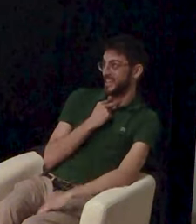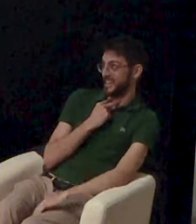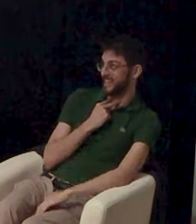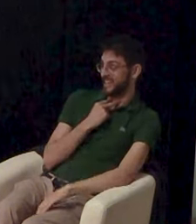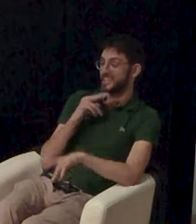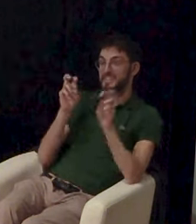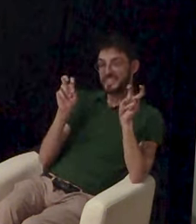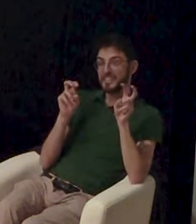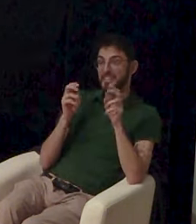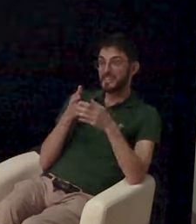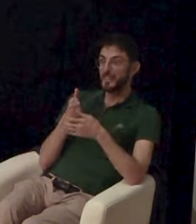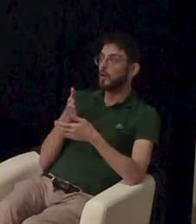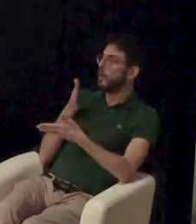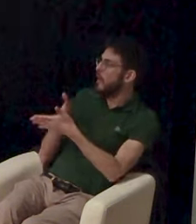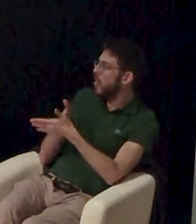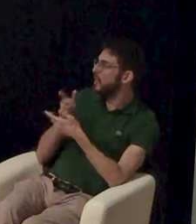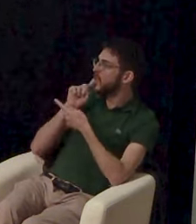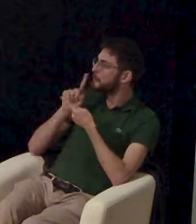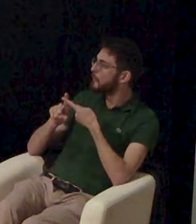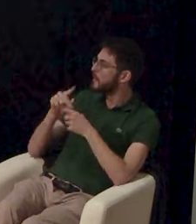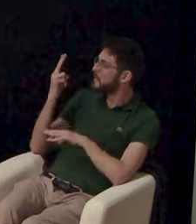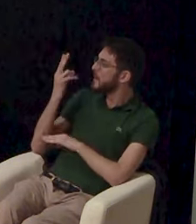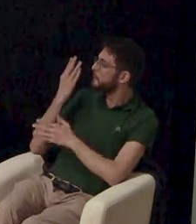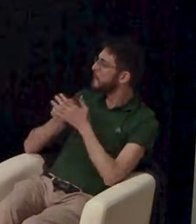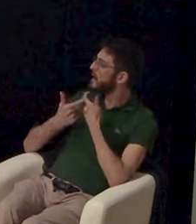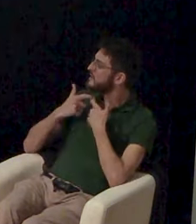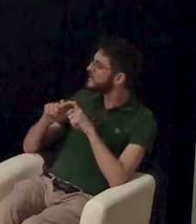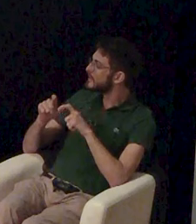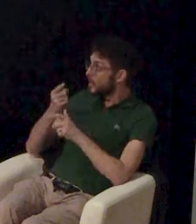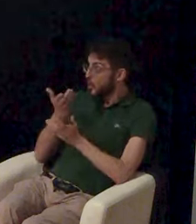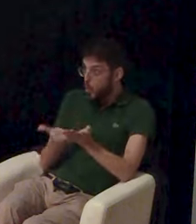signes pendant 100 ans. Et ça, c'est une vraie situation de handicap.